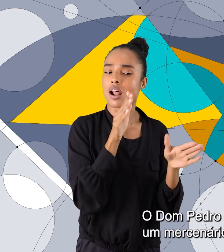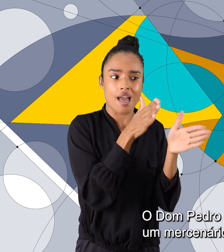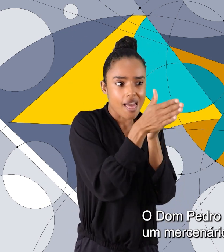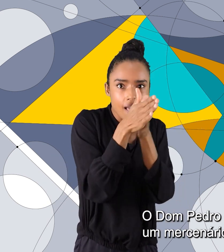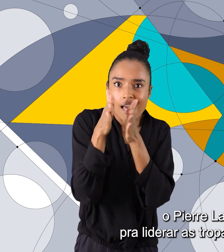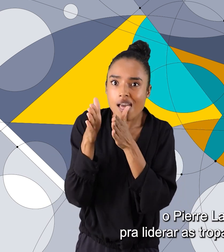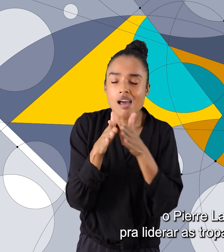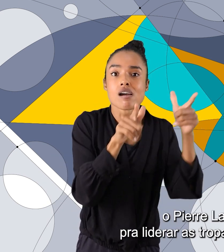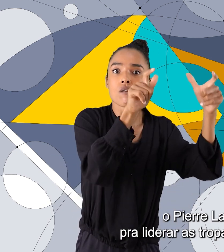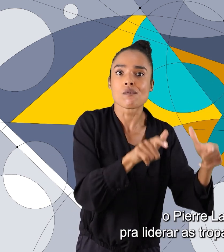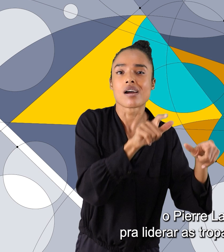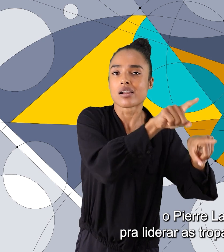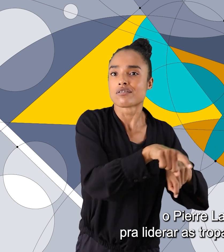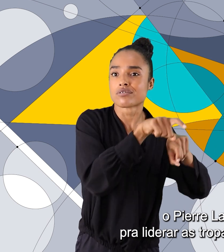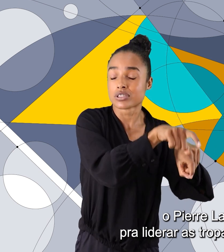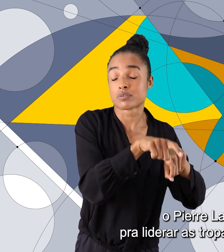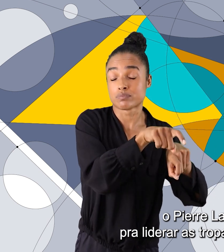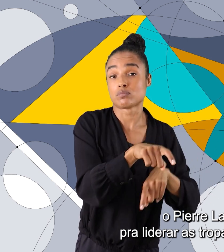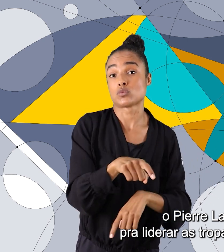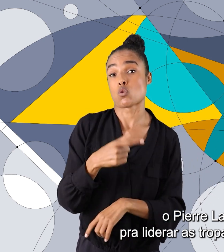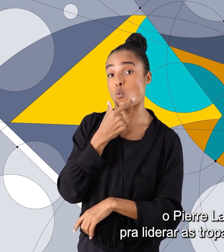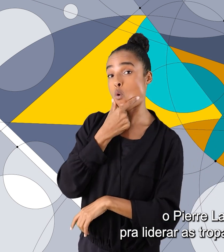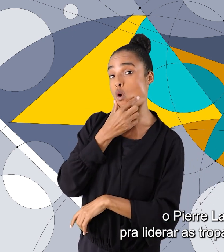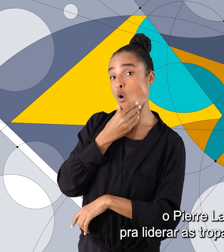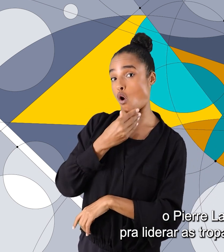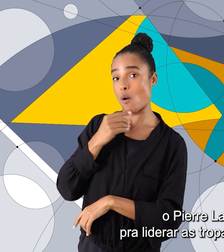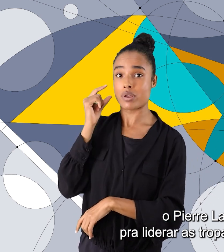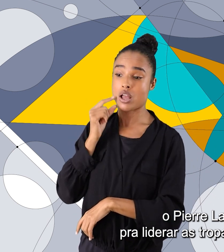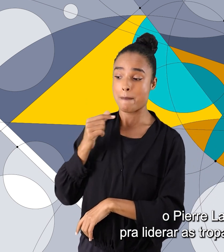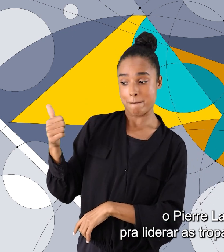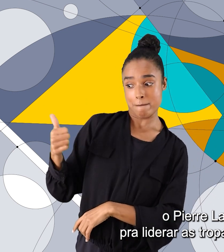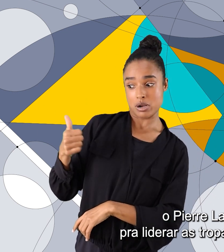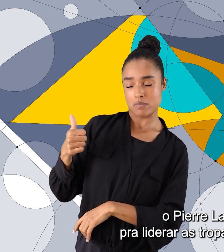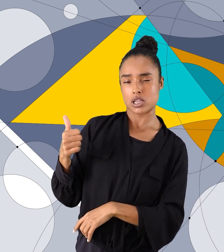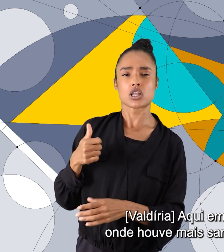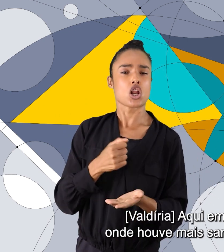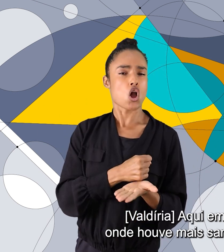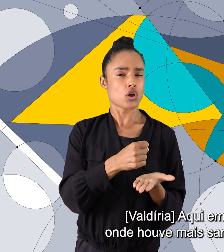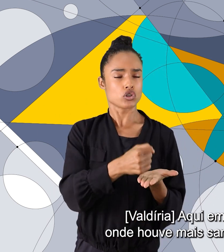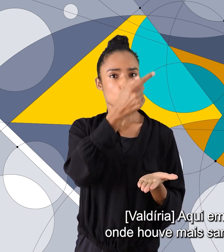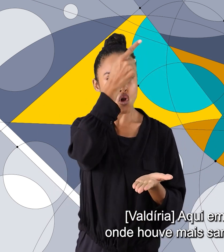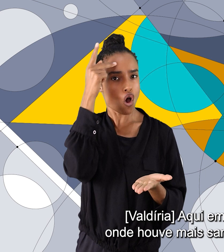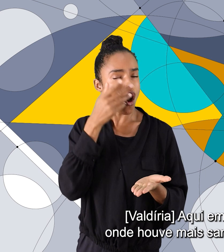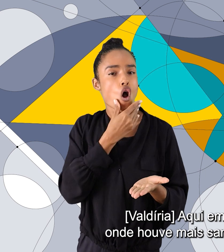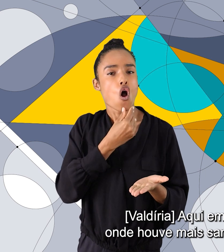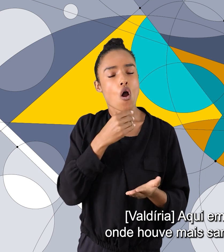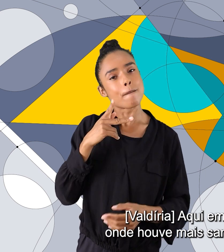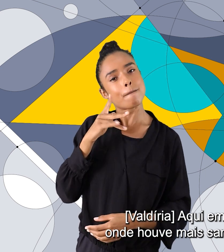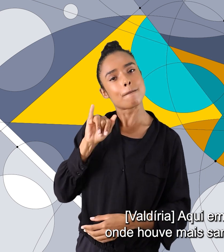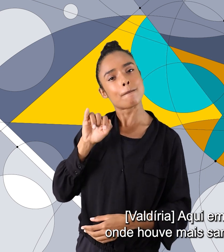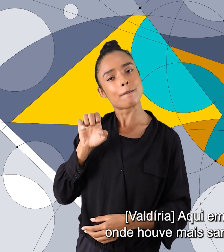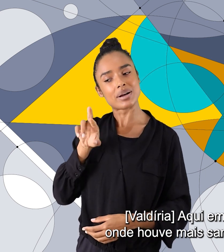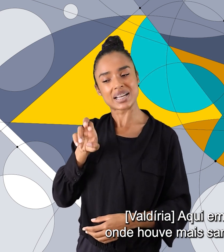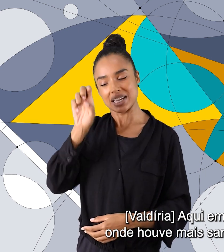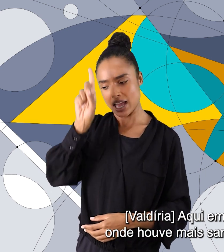mercenário francês, o Pierre Labatut, para liderar as tropas brasileiras. Aqui em Taparica foi onde